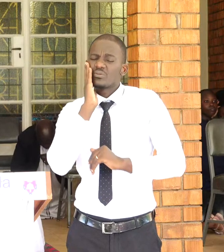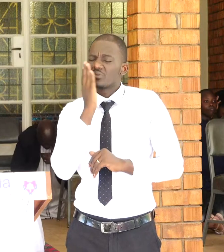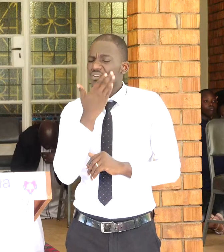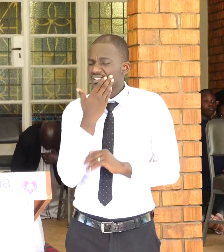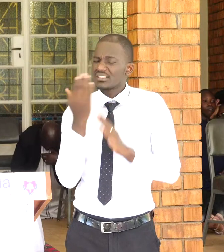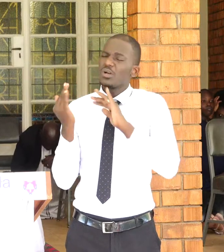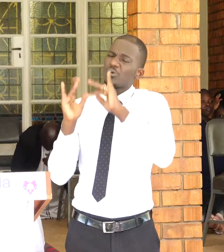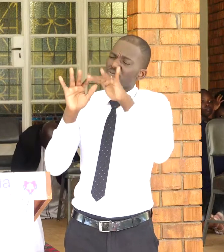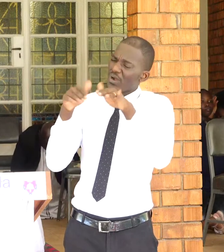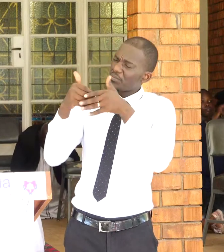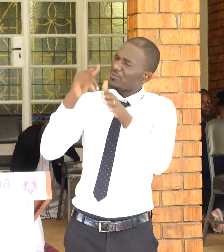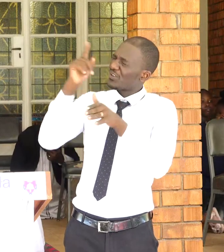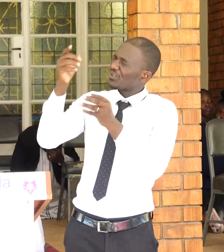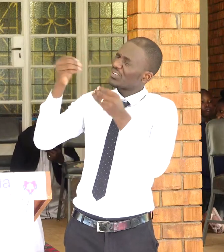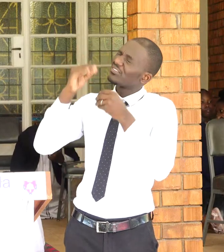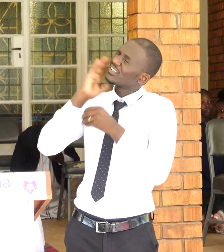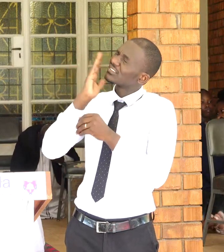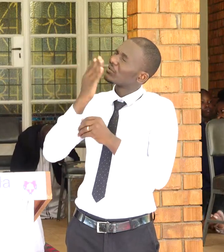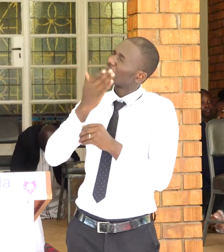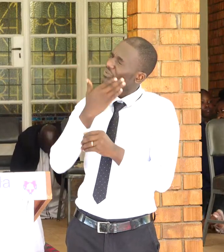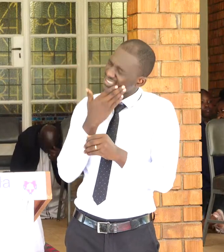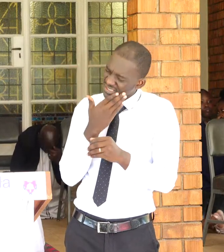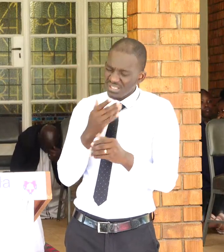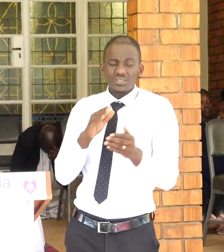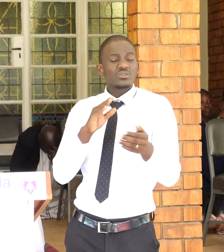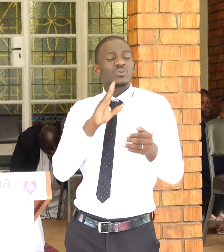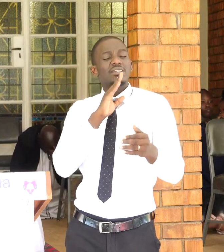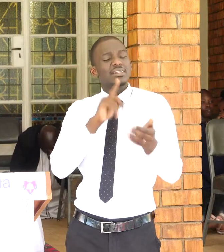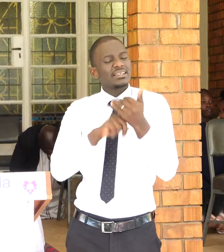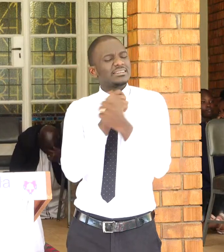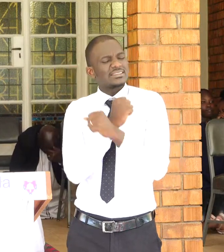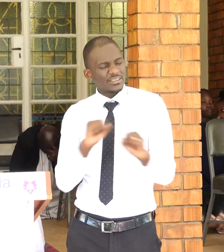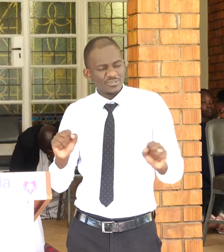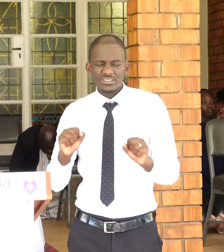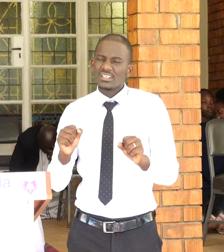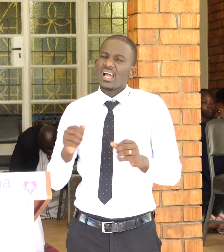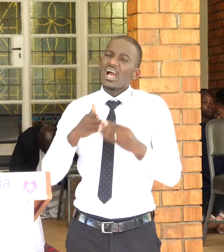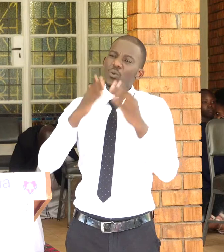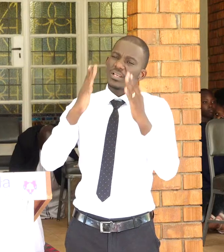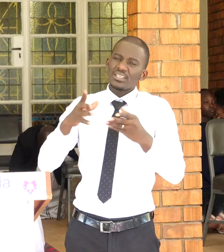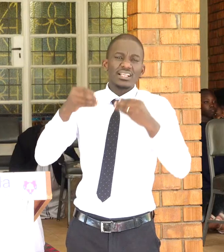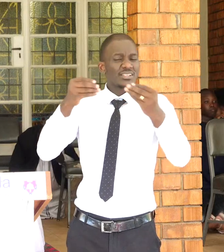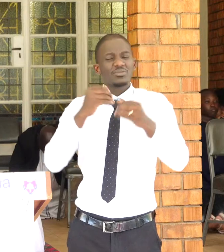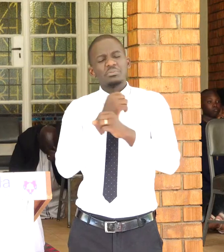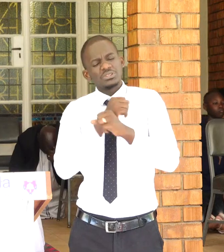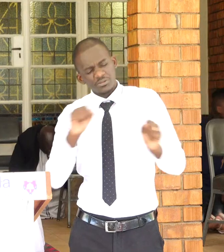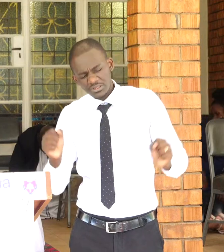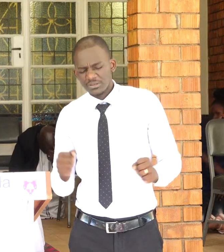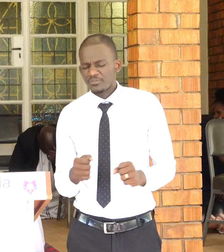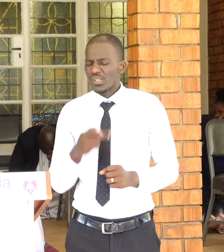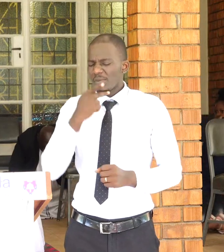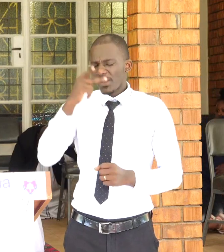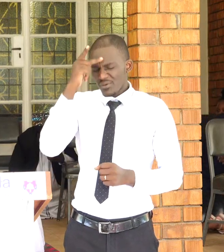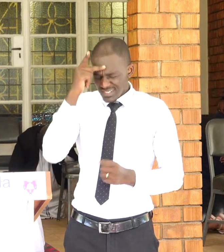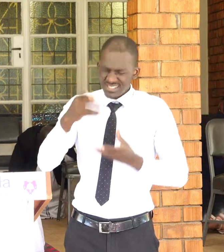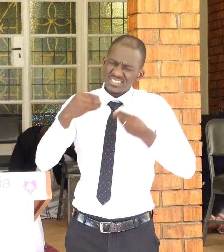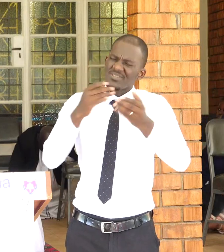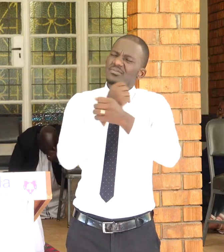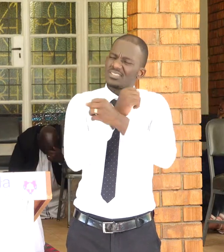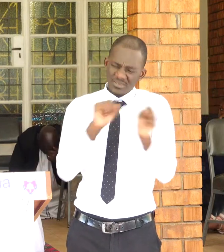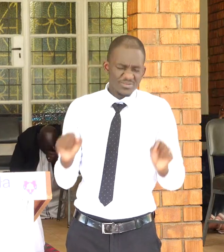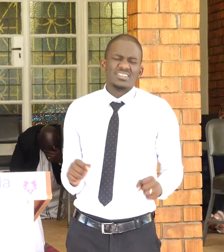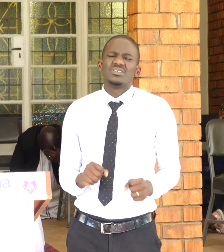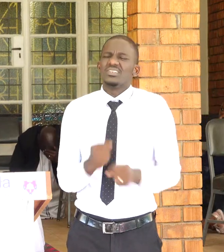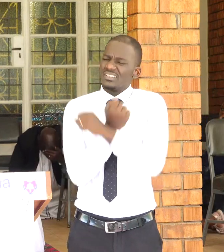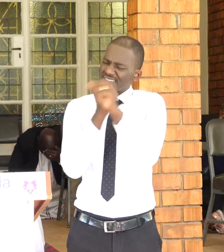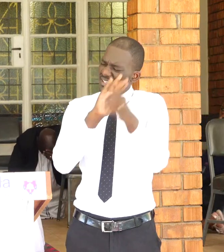maaso go otuwe ekisa okulokoka tuwe ekisa w'abakulembeze baffe okulokoka w'abazadde bonna okulokoka